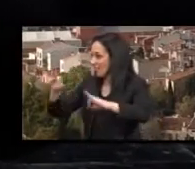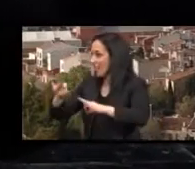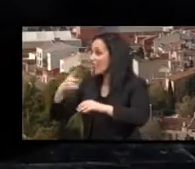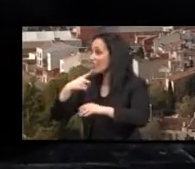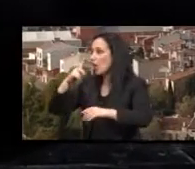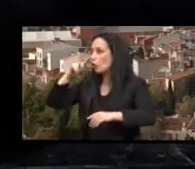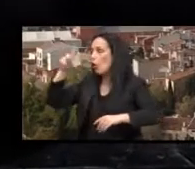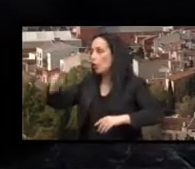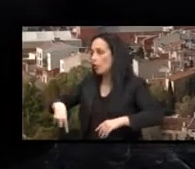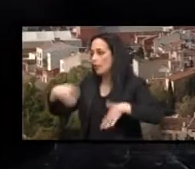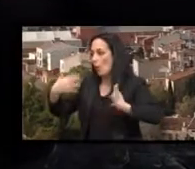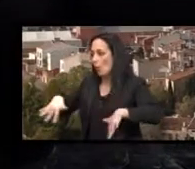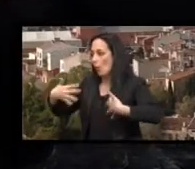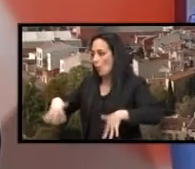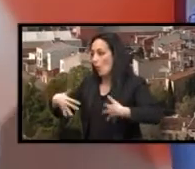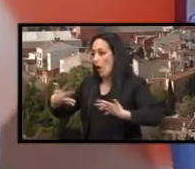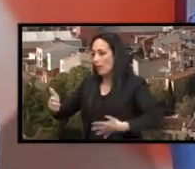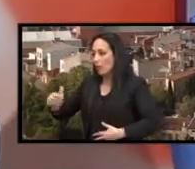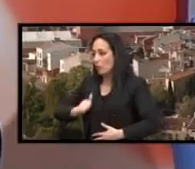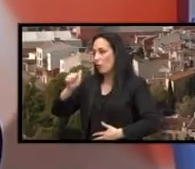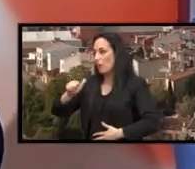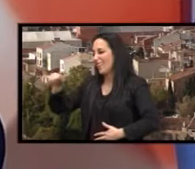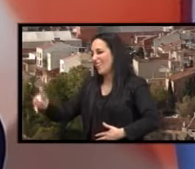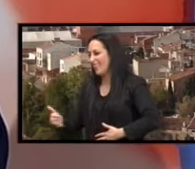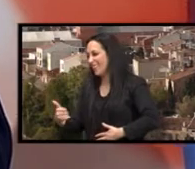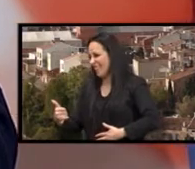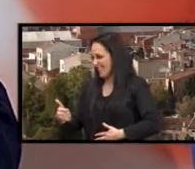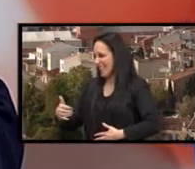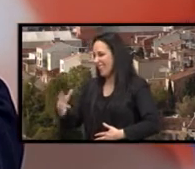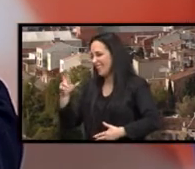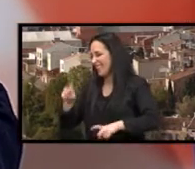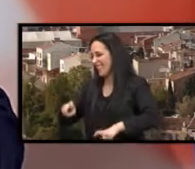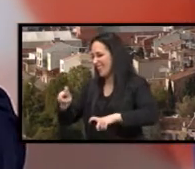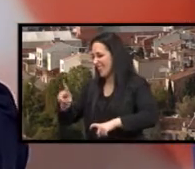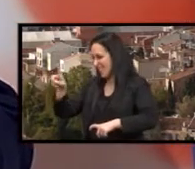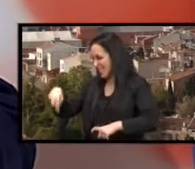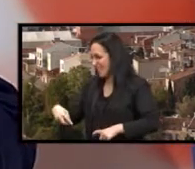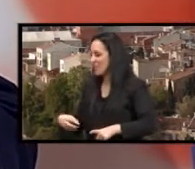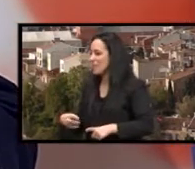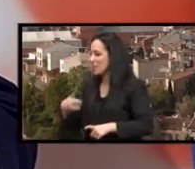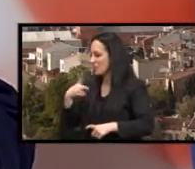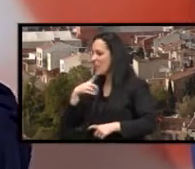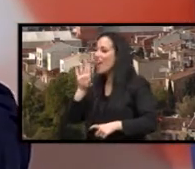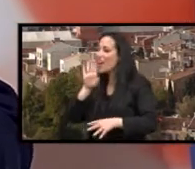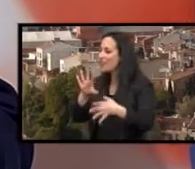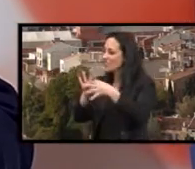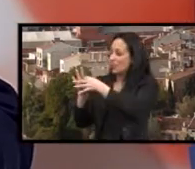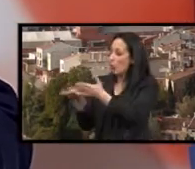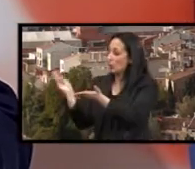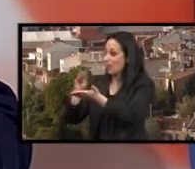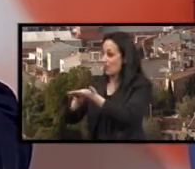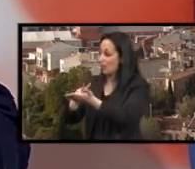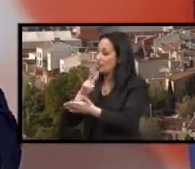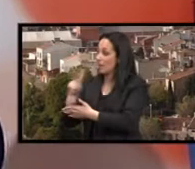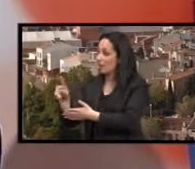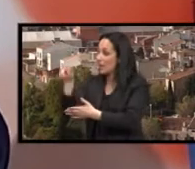dia, que Déu-n'hi-do. I ara aprofita, diu, menys mal que està xerrant, que jo descanso ara. Sí, sí. Pues, agafant el fil del que deies, sí. Evidentment que les